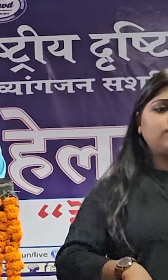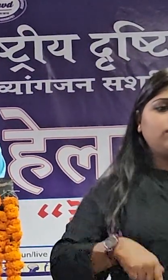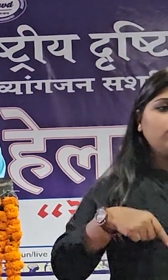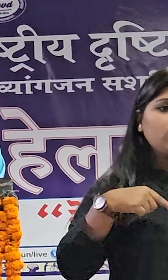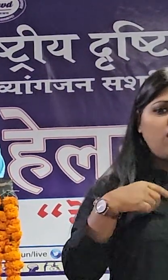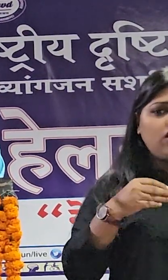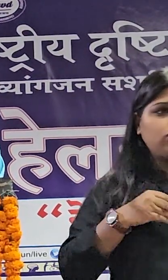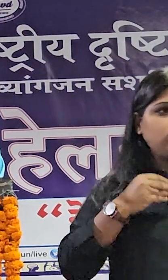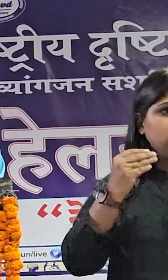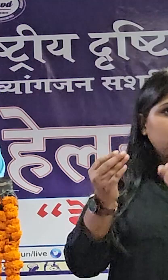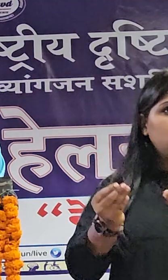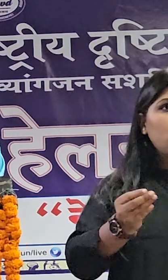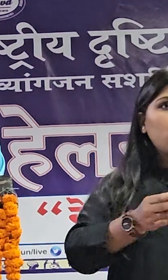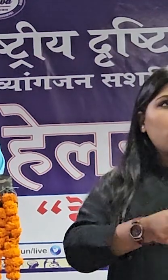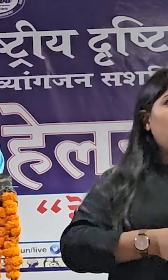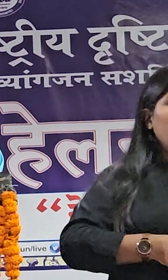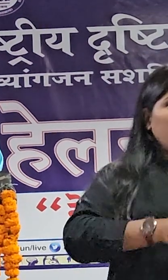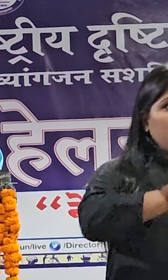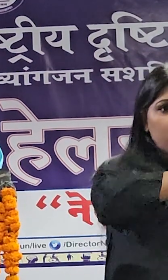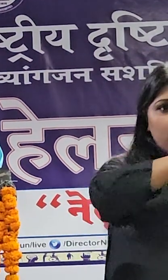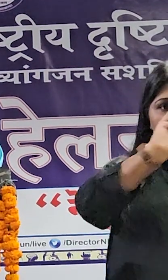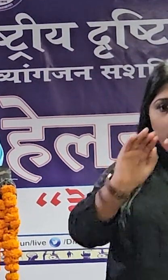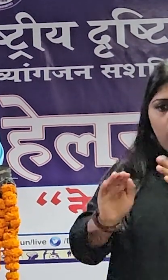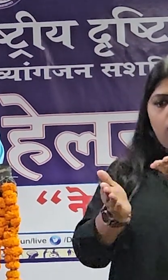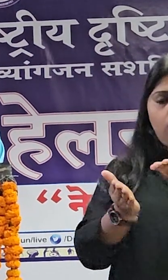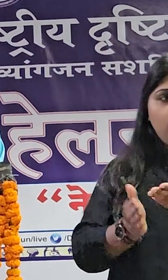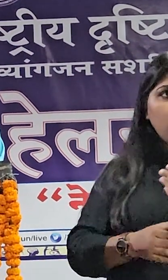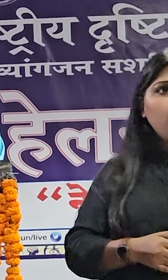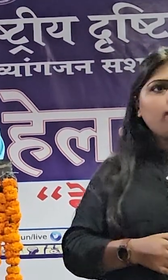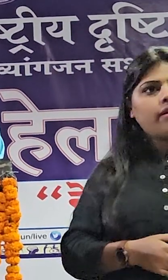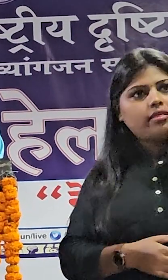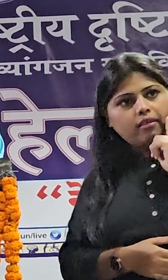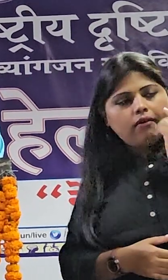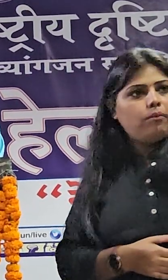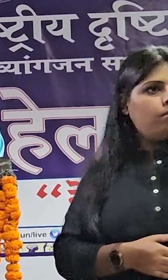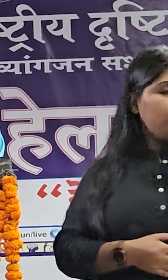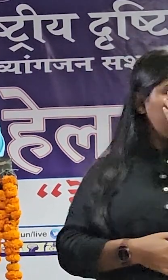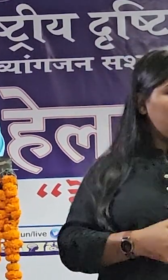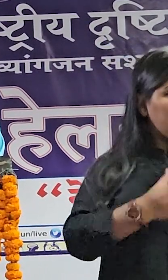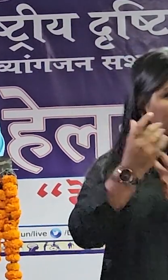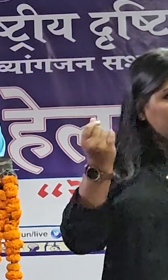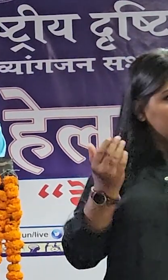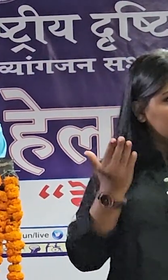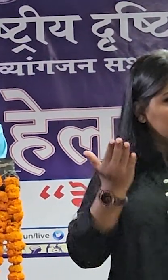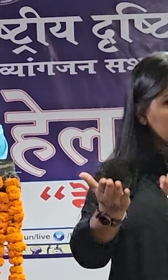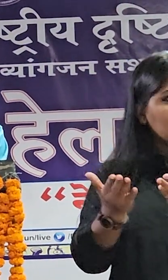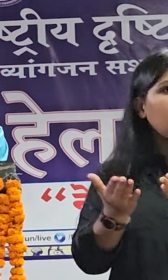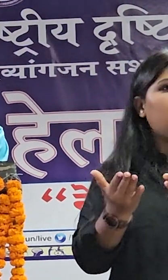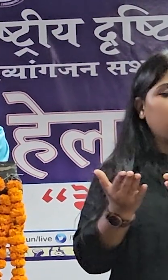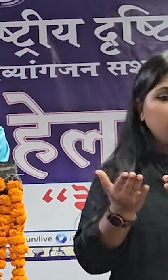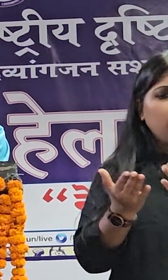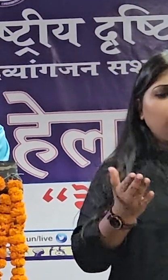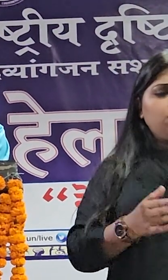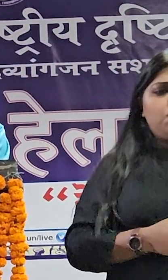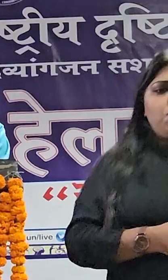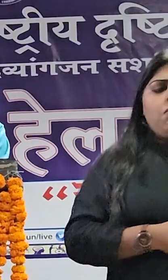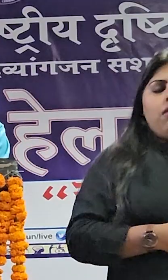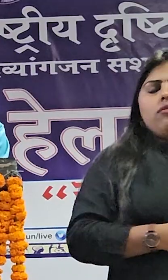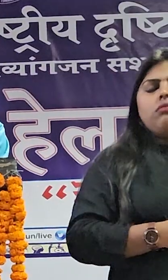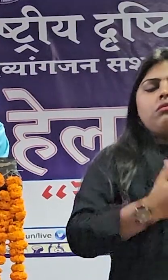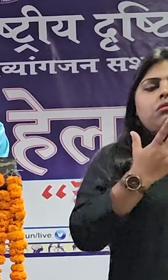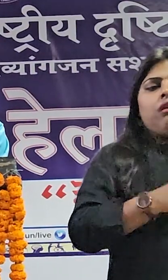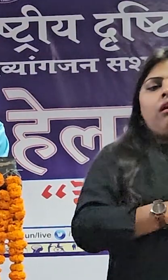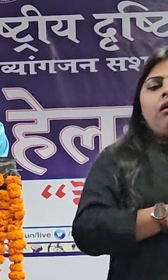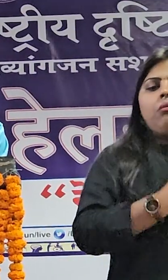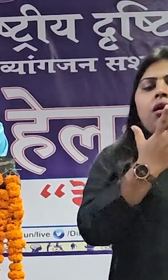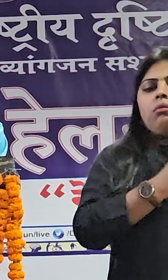इसको मिला के साथ ना कोई संबंधी। हेलन को समझा असहाय, जन्म